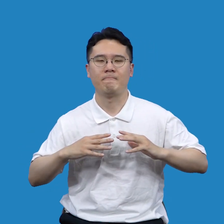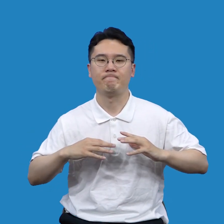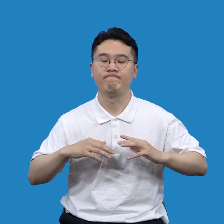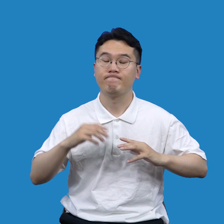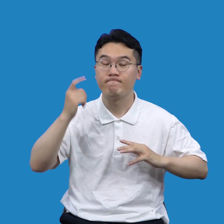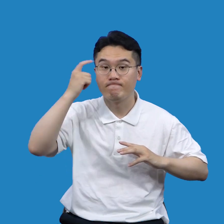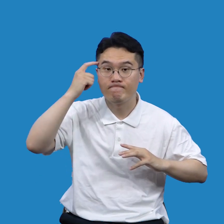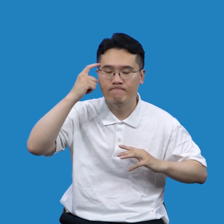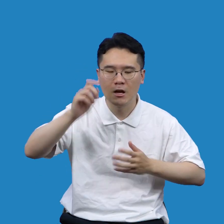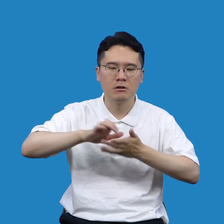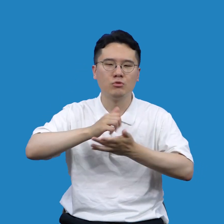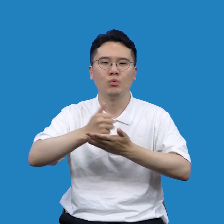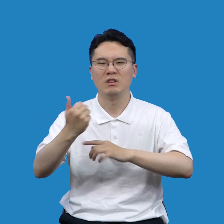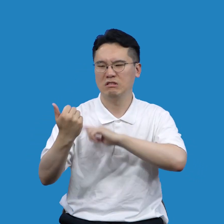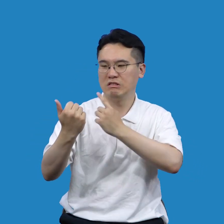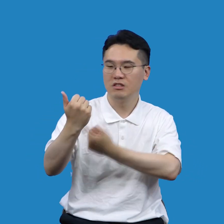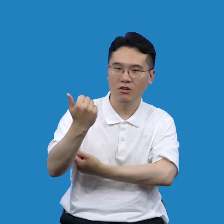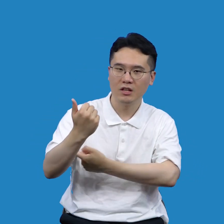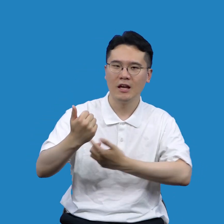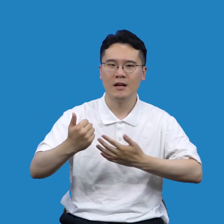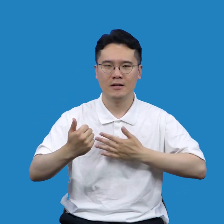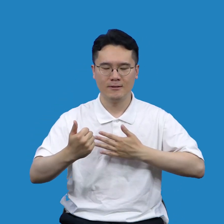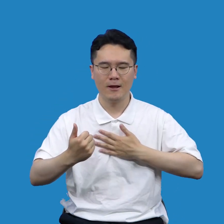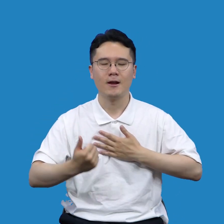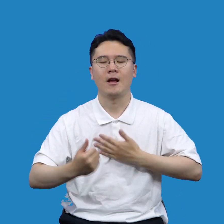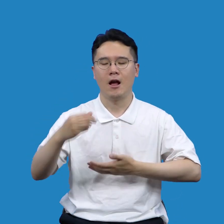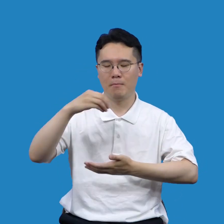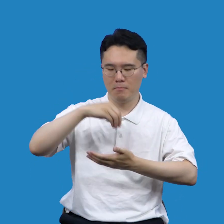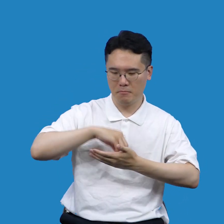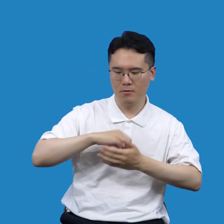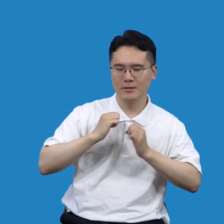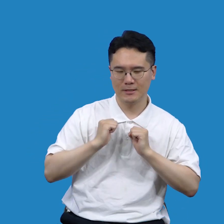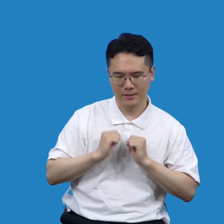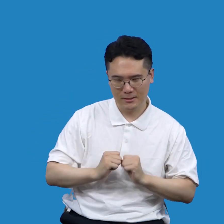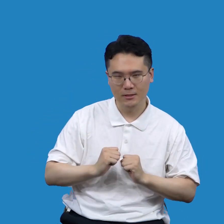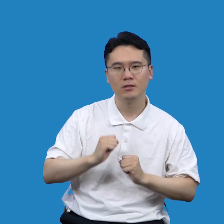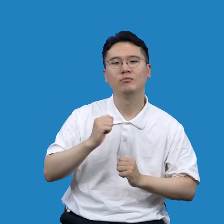그리스도의 능력이 내게 머물게 하려 함이라. 아멘.